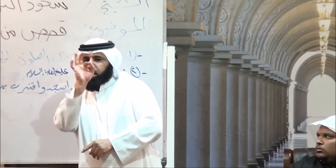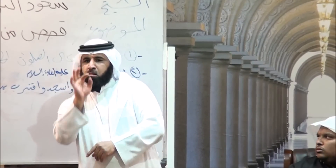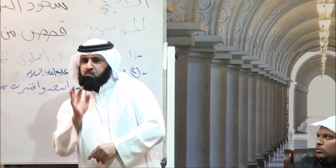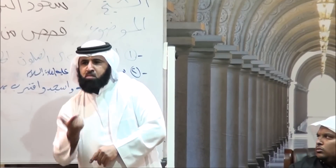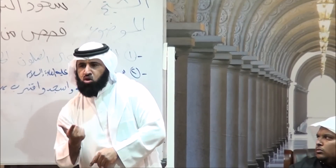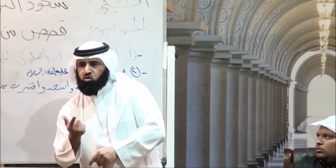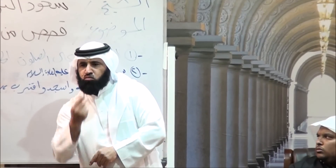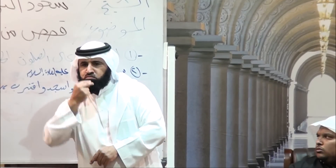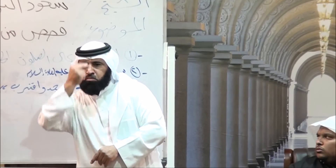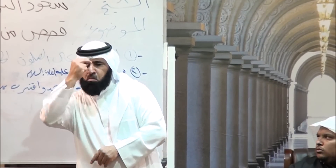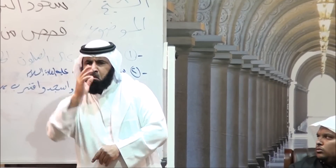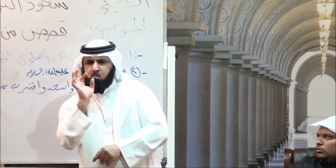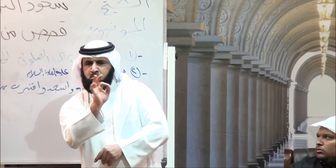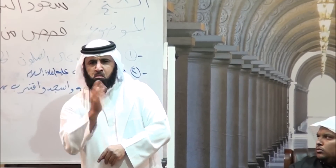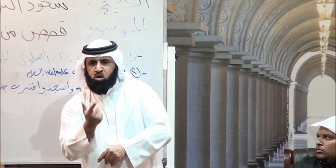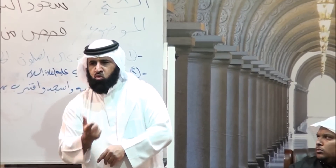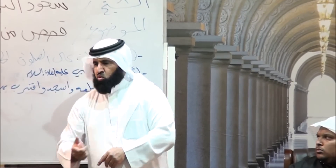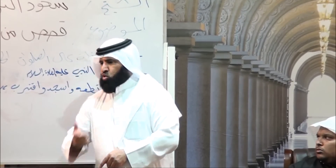بن هارون